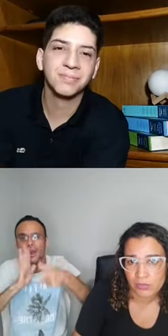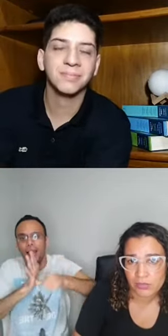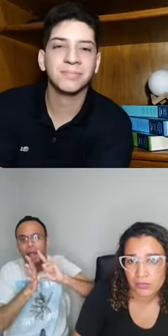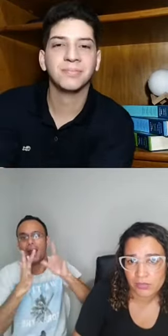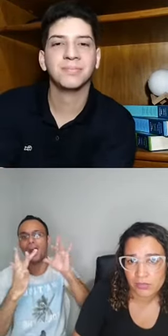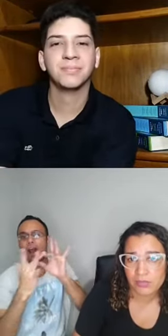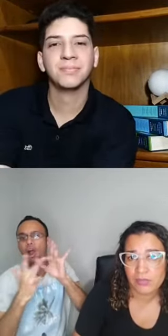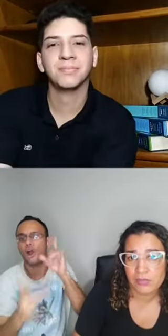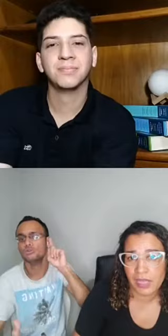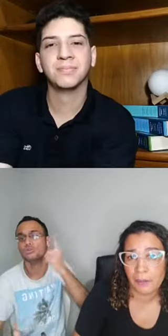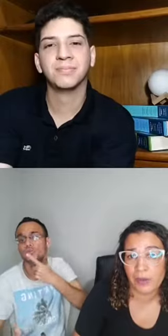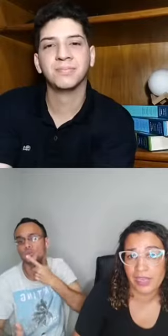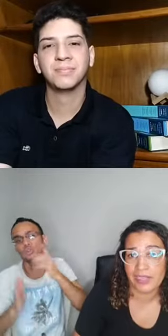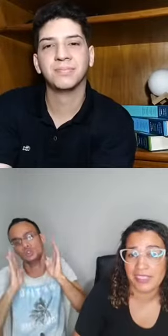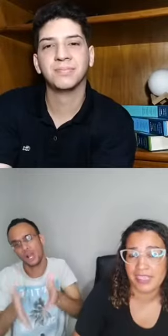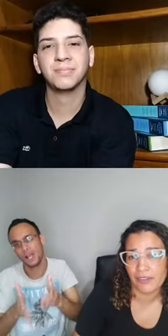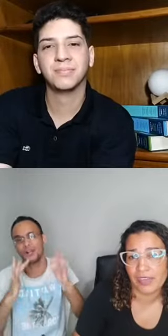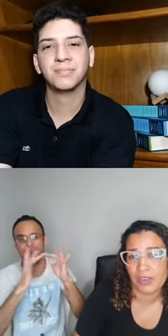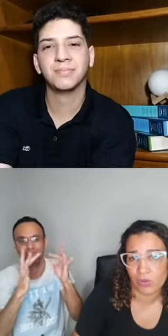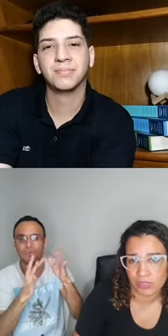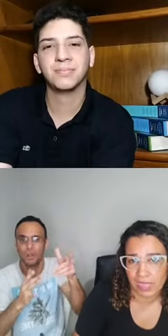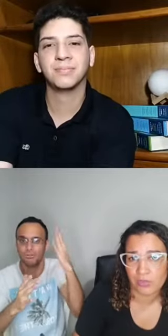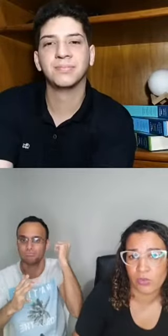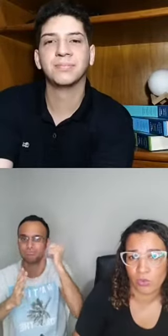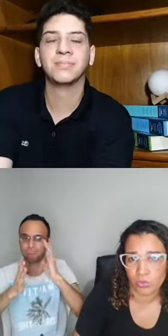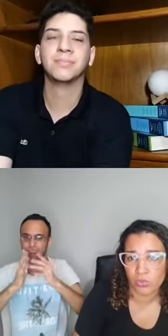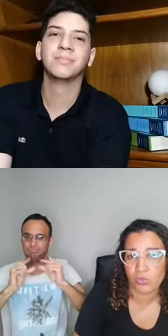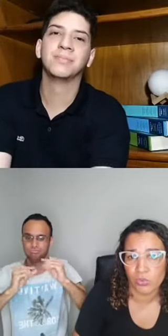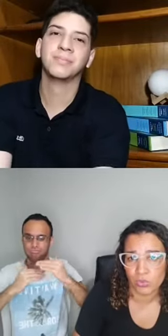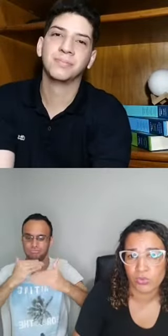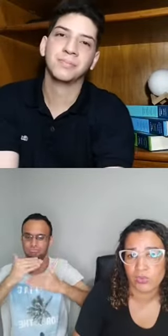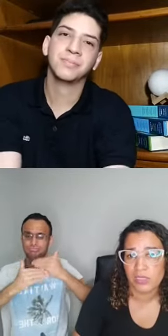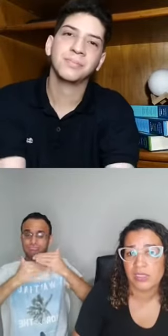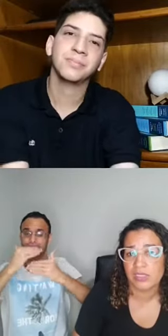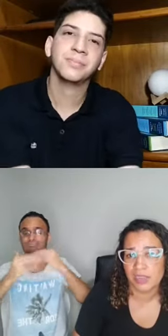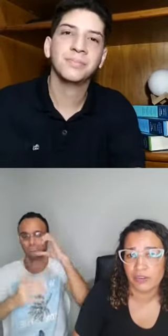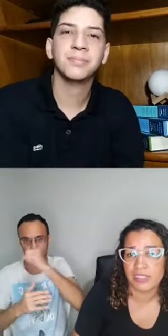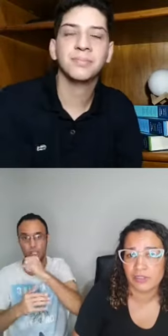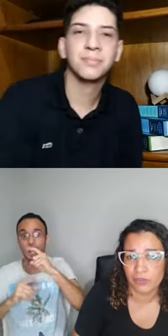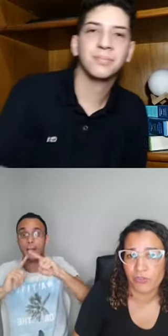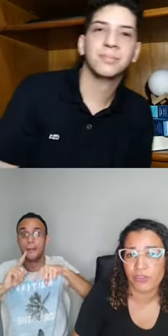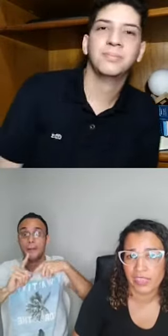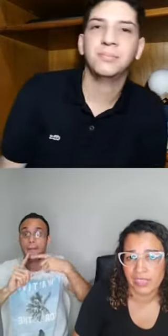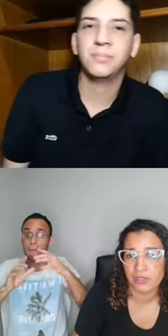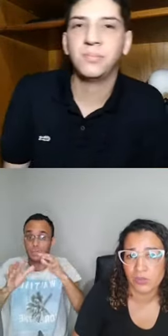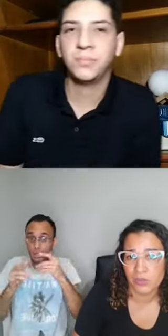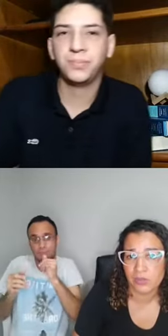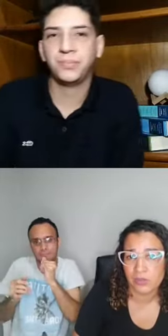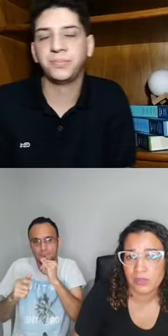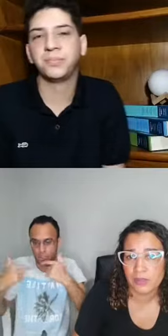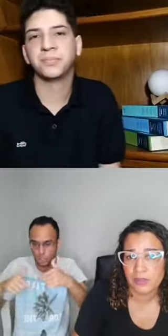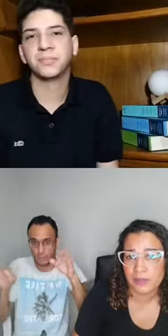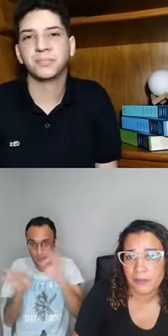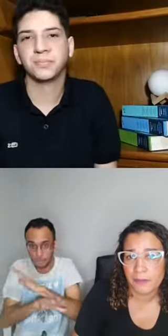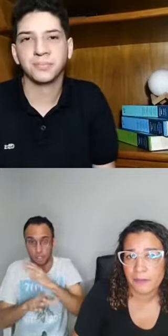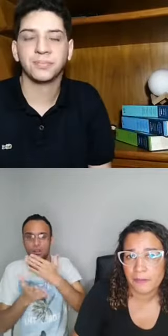admirado, né? Porque antes ele teve aquele contato com o surdo, né? Foi desenvolvendo